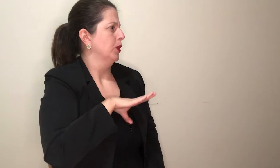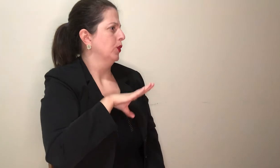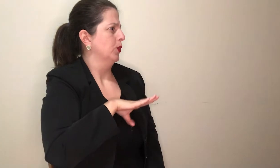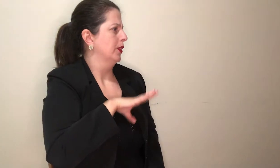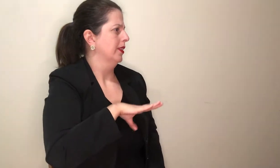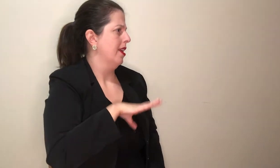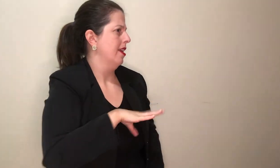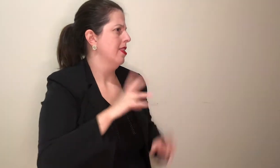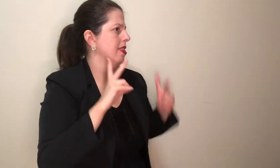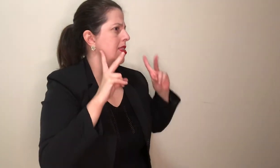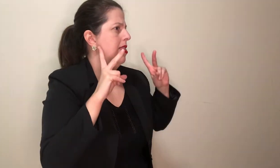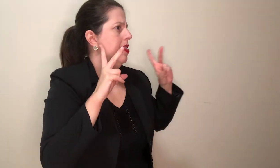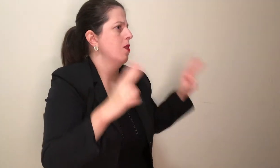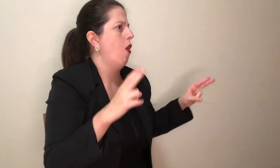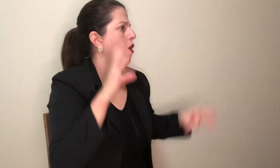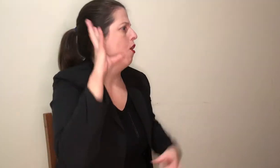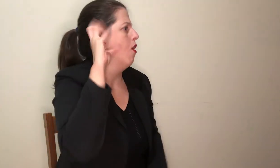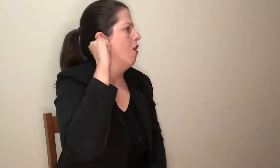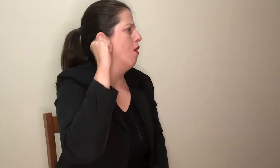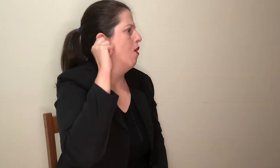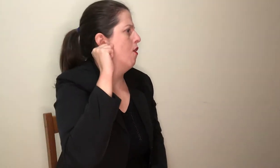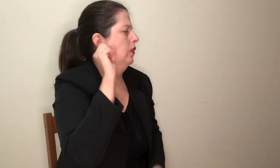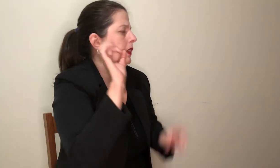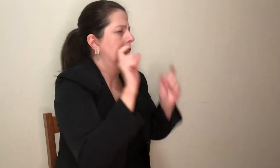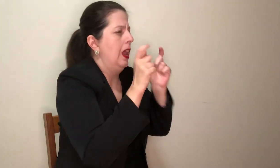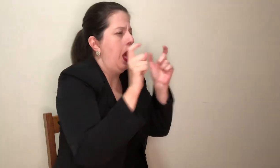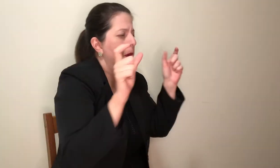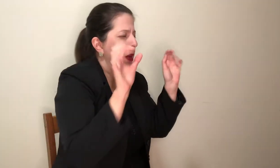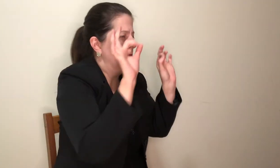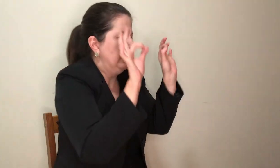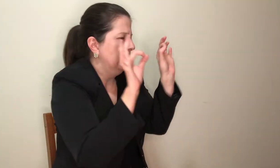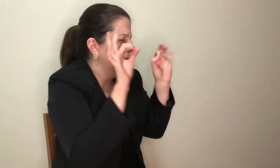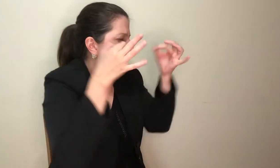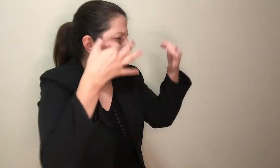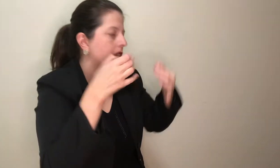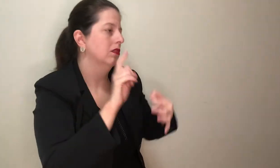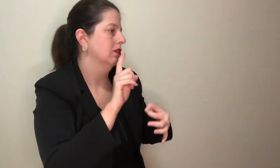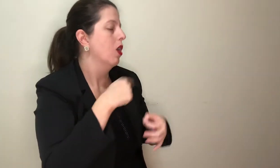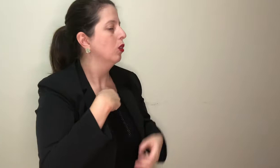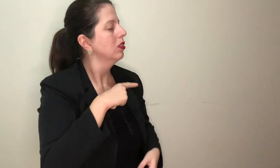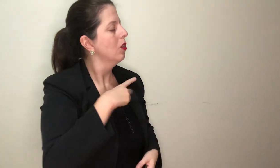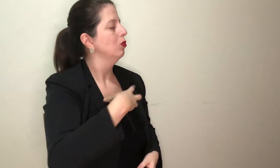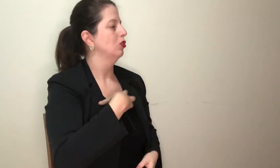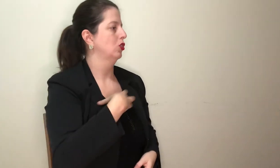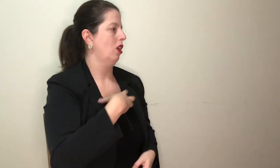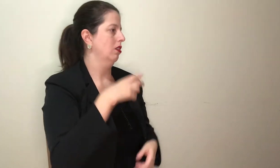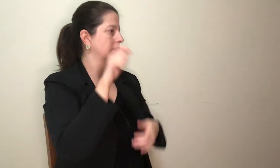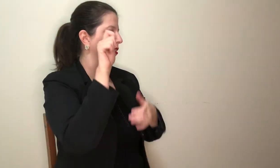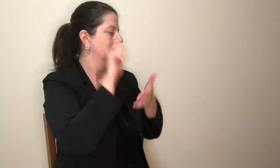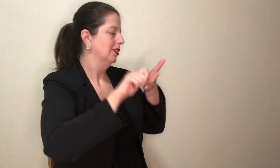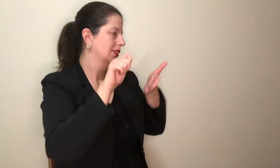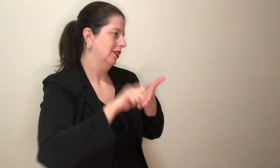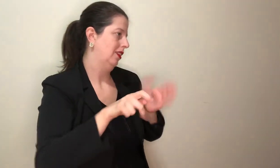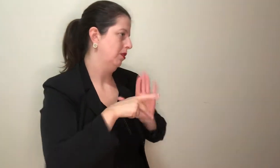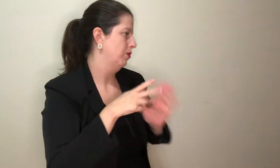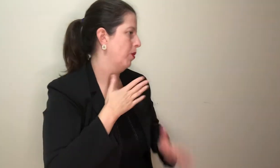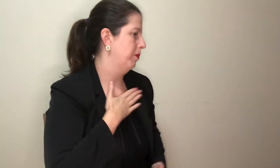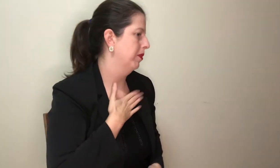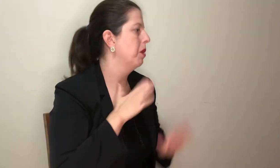diferenciada, mas eu consigo ler e durante a leitura Também no meu texto, ele é